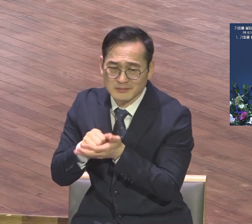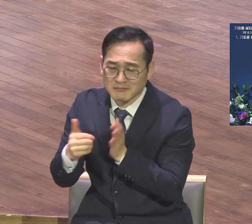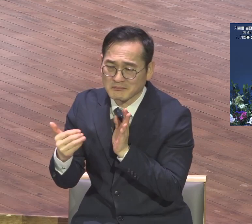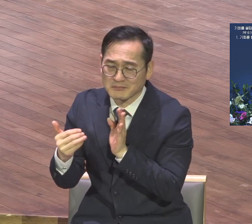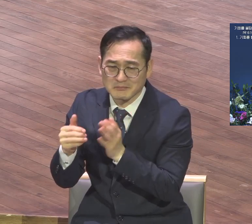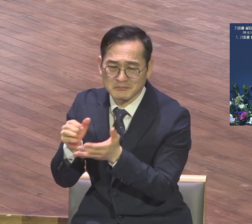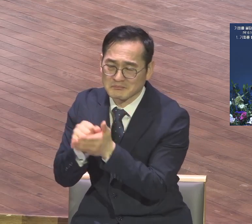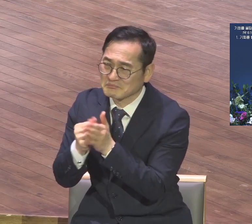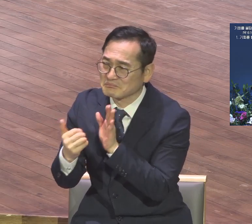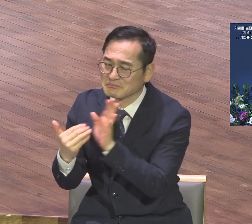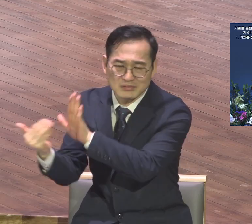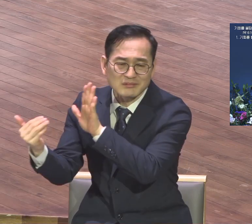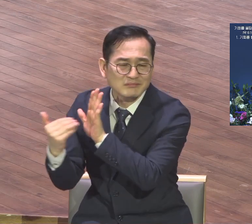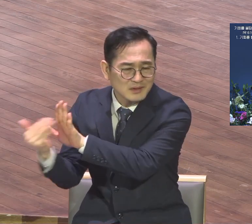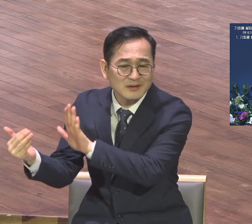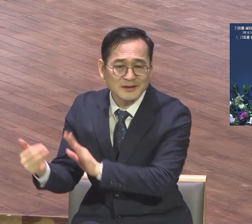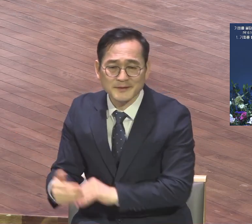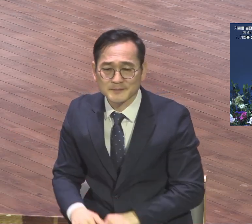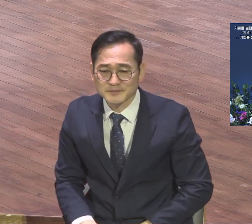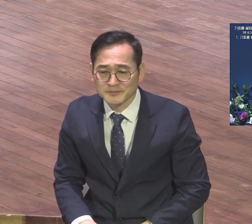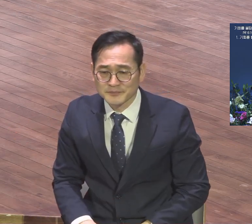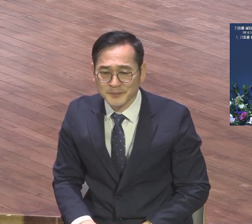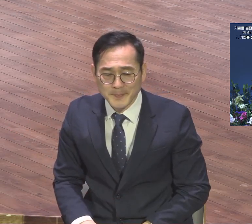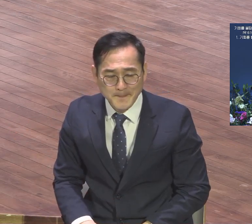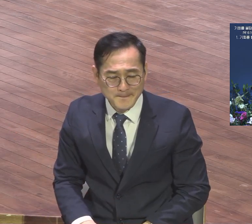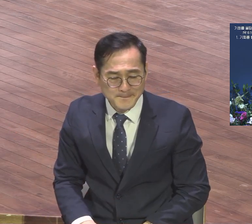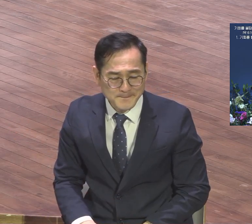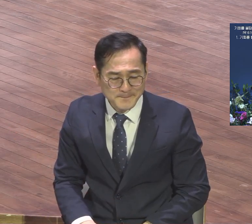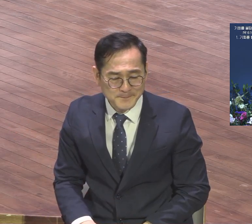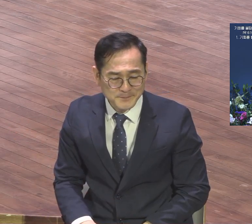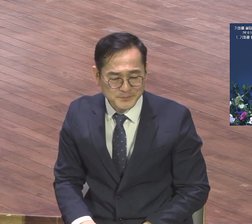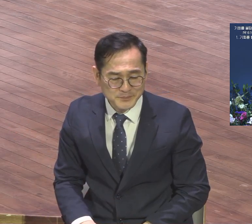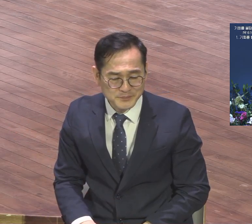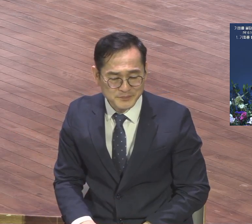그랬고 제 아는 친구들 어릴 때 자란 친구 날 보고 은혜 받겠어요?